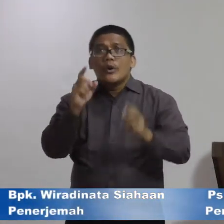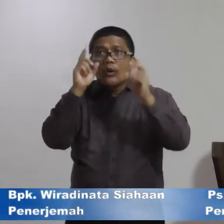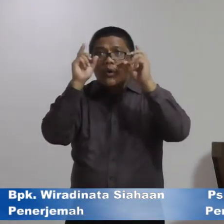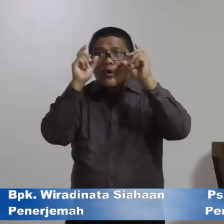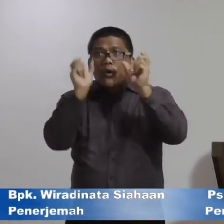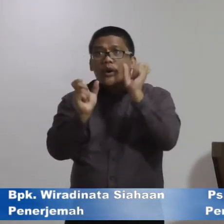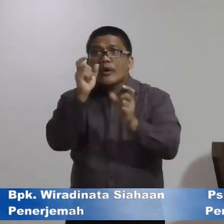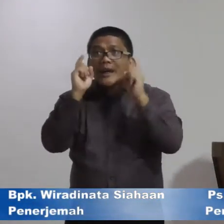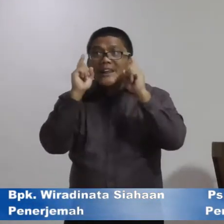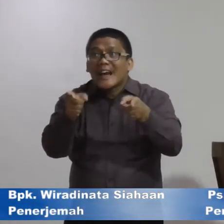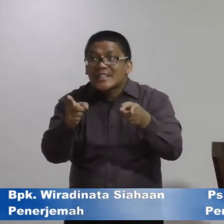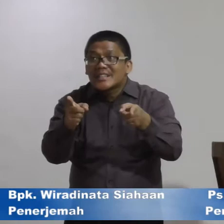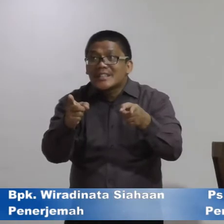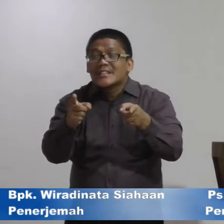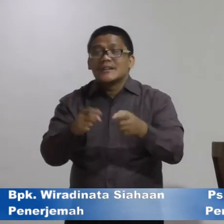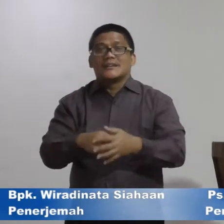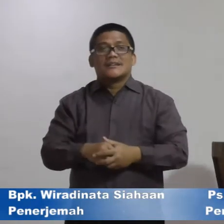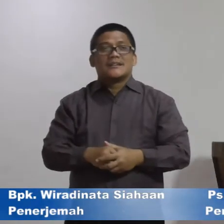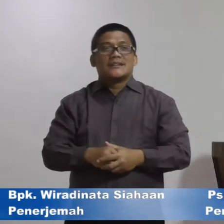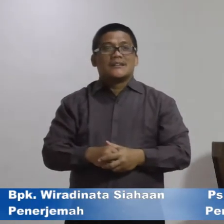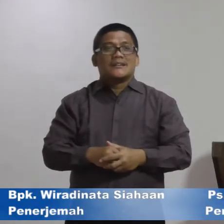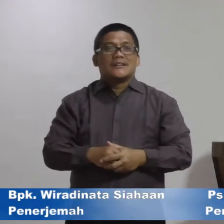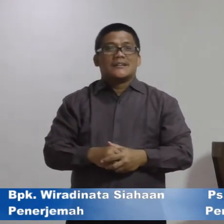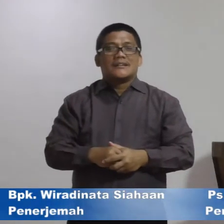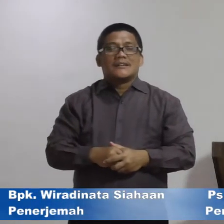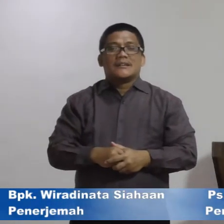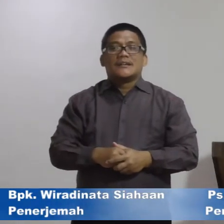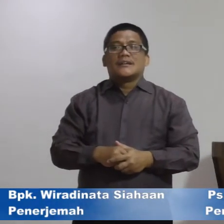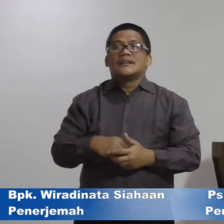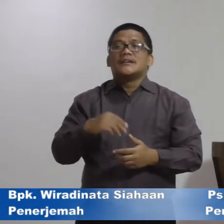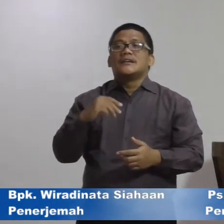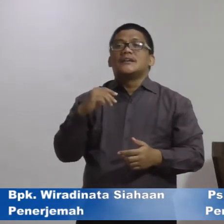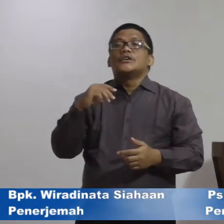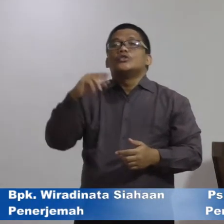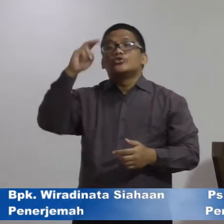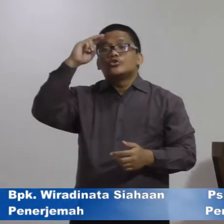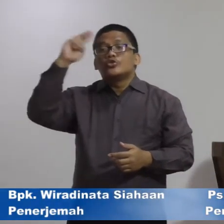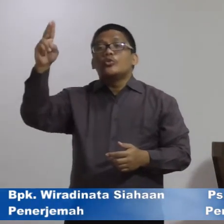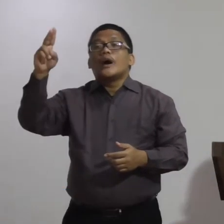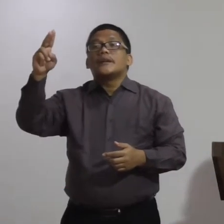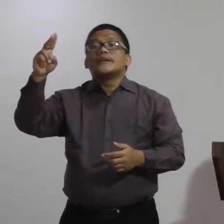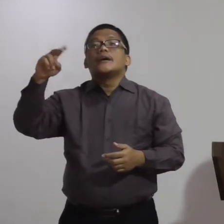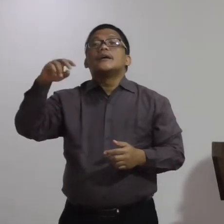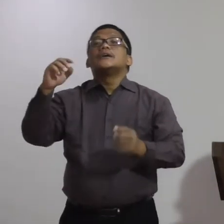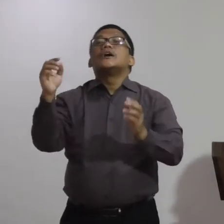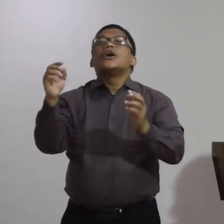perilakunya, ya, dalam segala hal. Kenapa? Sehingga Tuhan kita